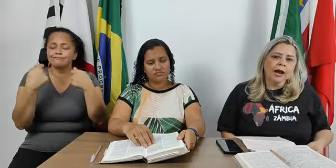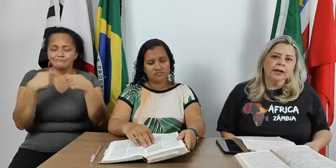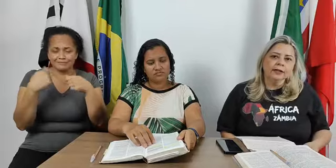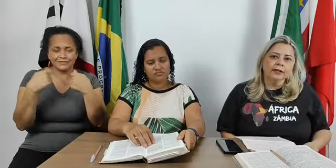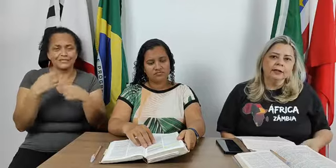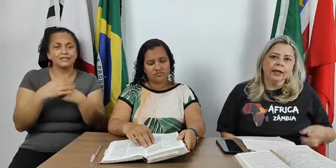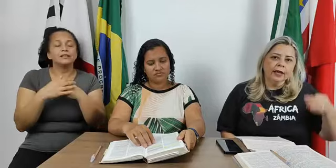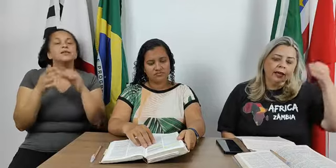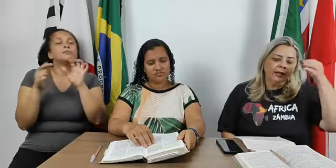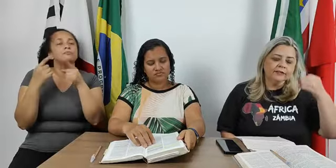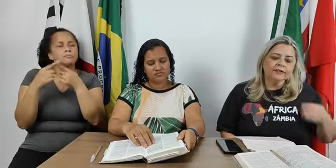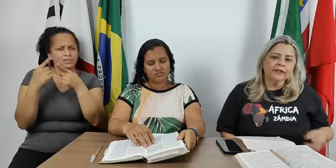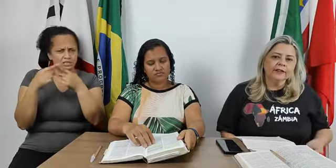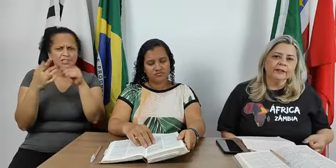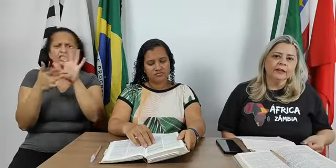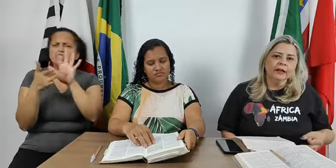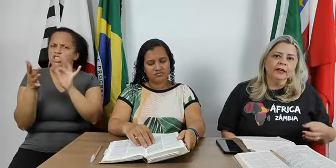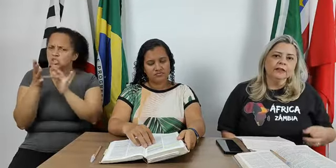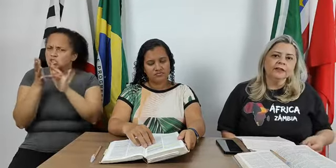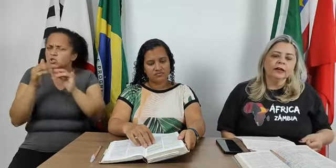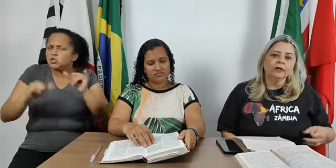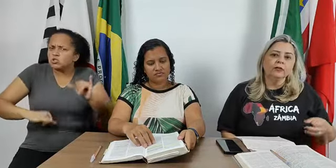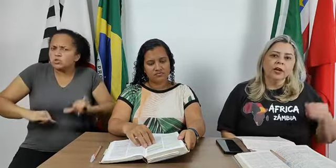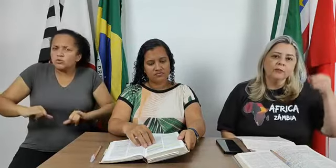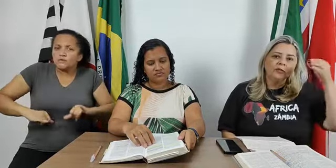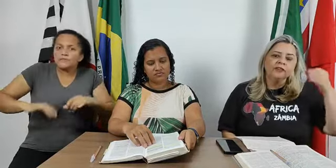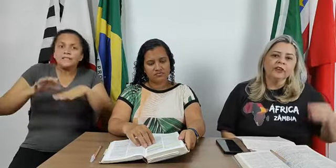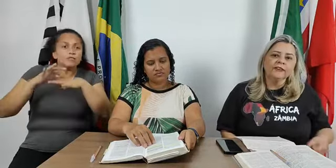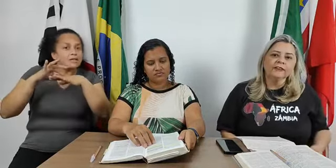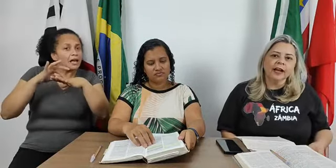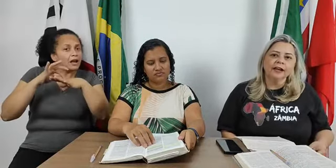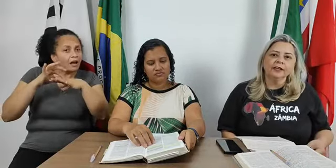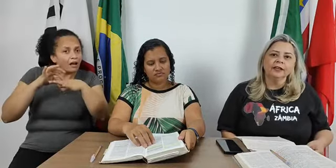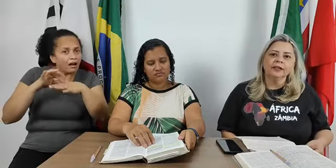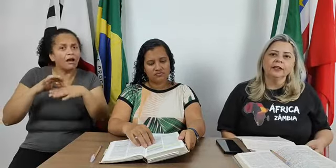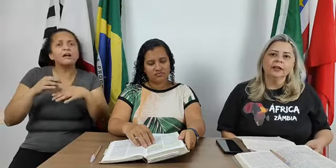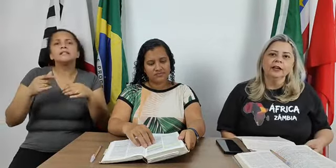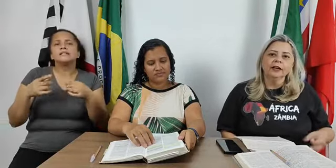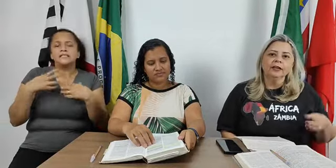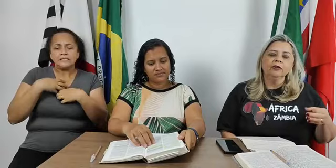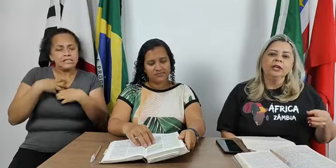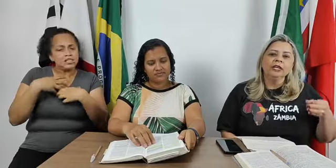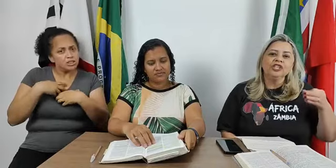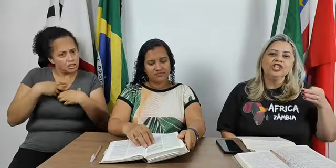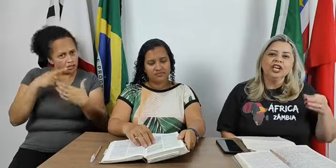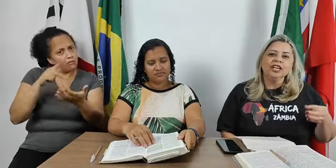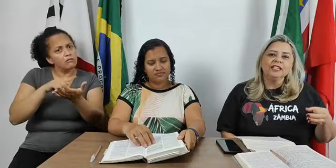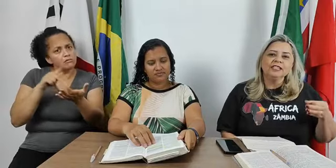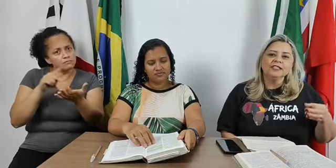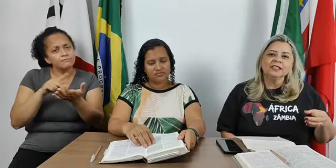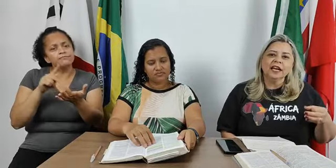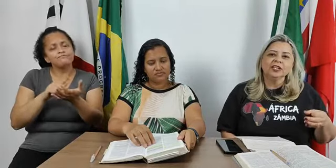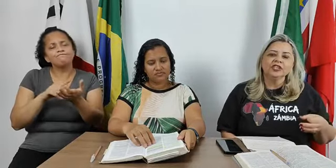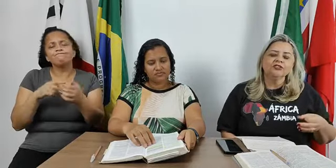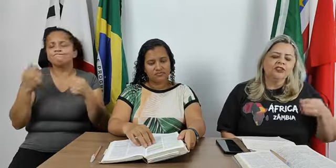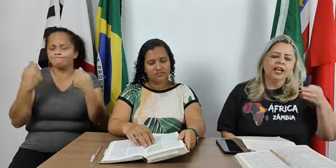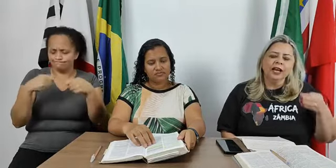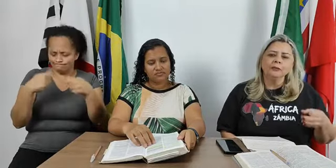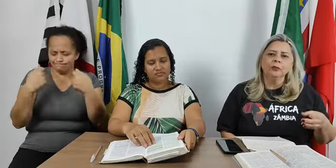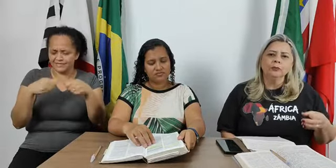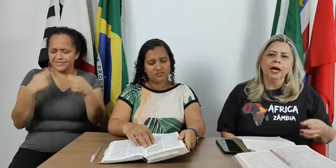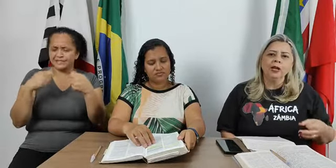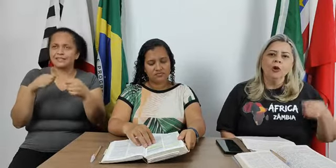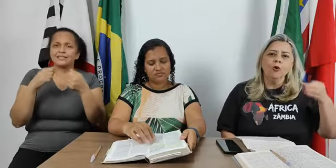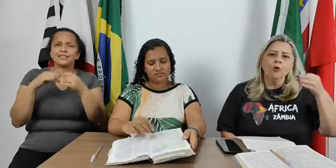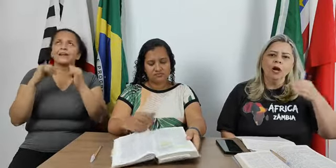como carne, né? O verbo se fez carne aqui. Então ele tinha necessidade de